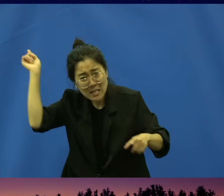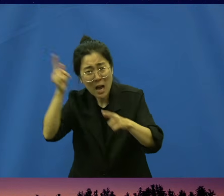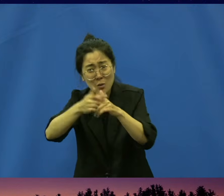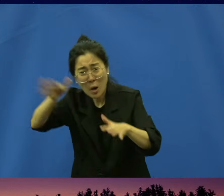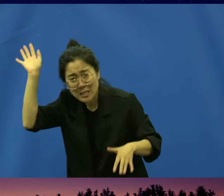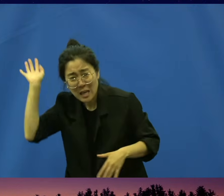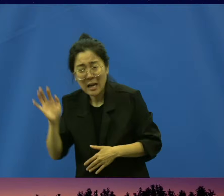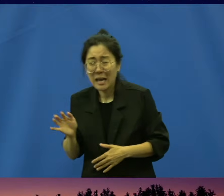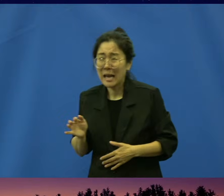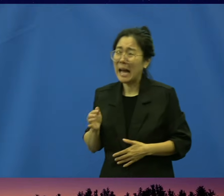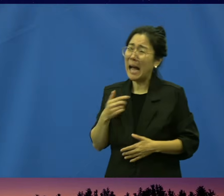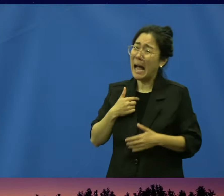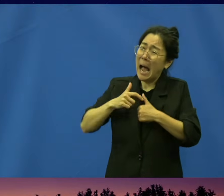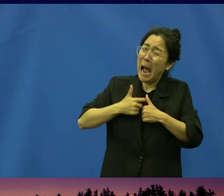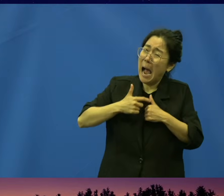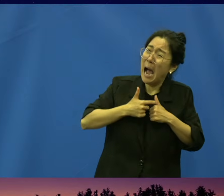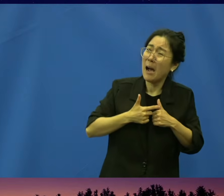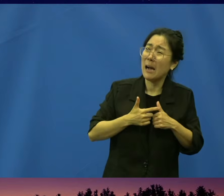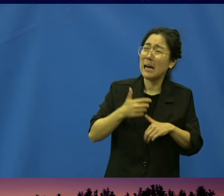뒷자리에 앉았어요.